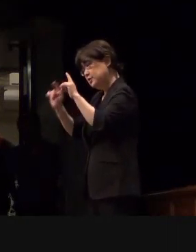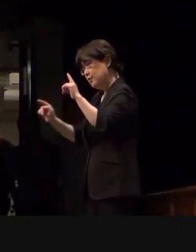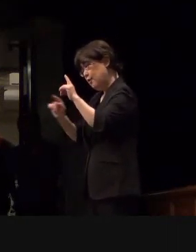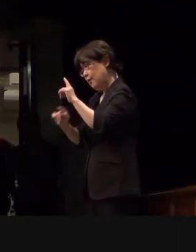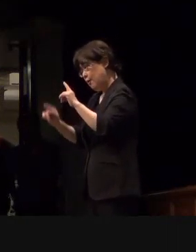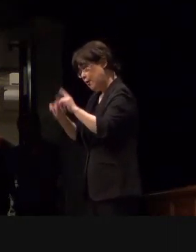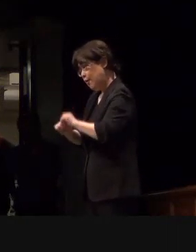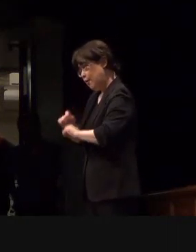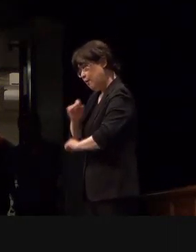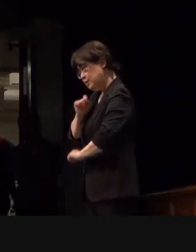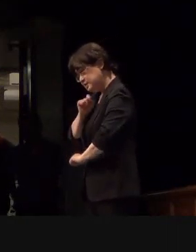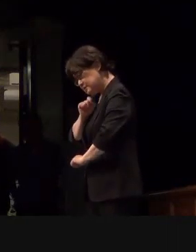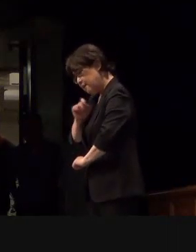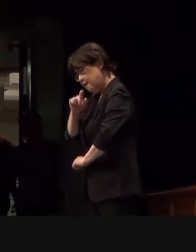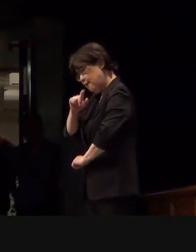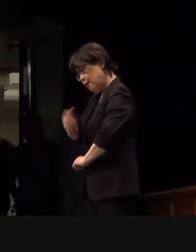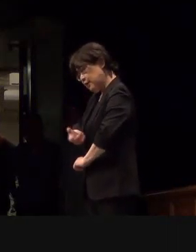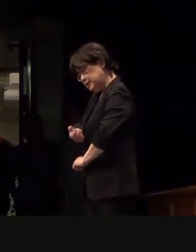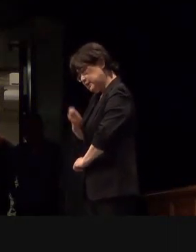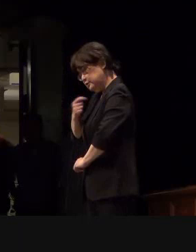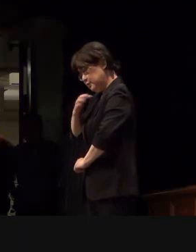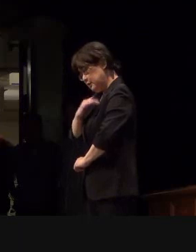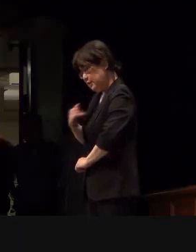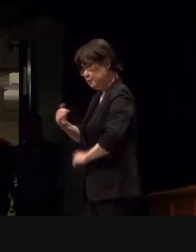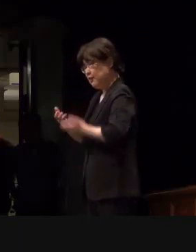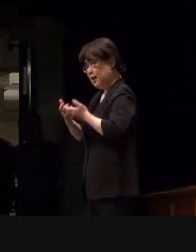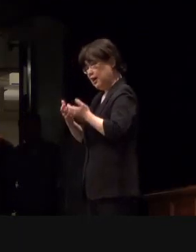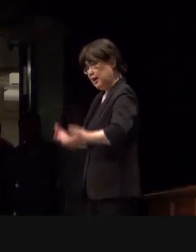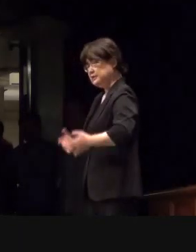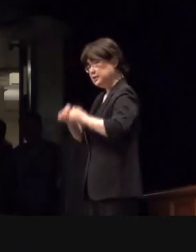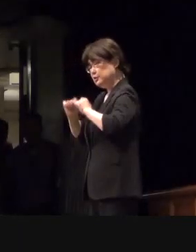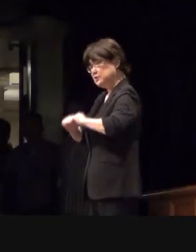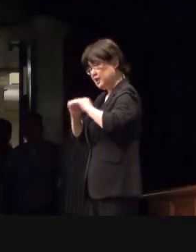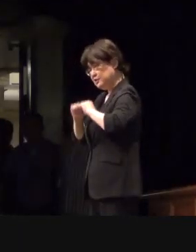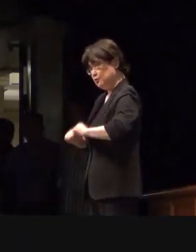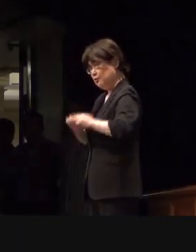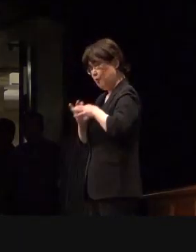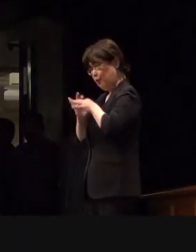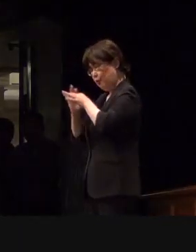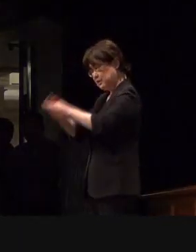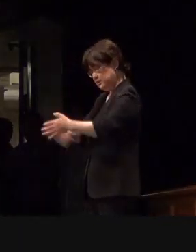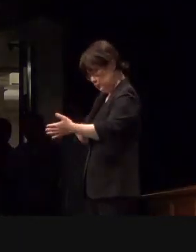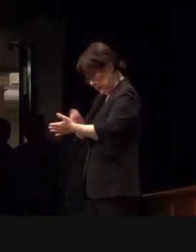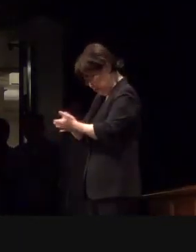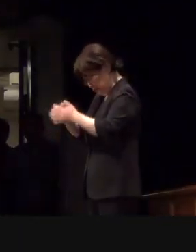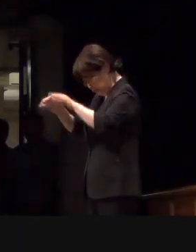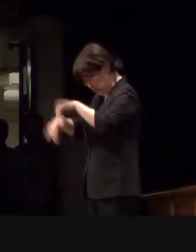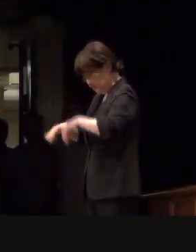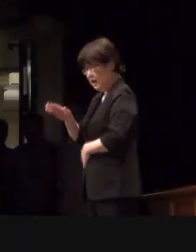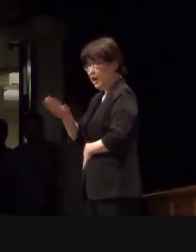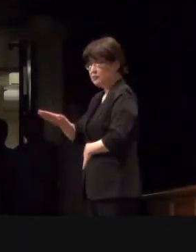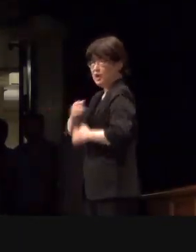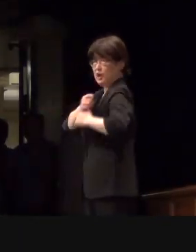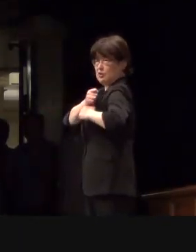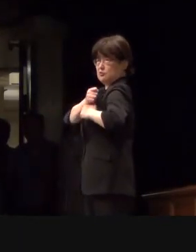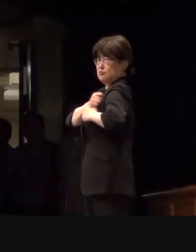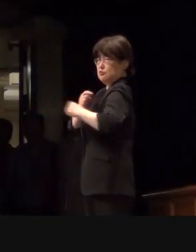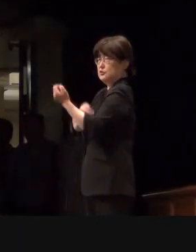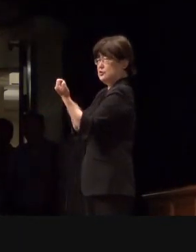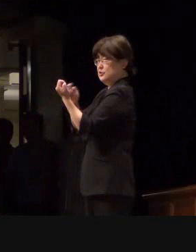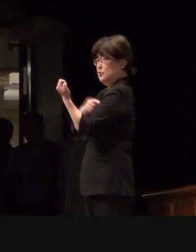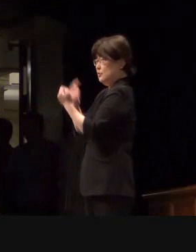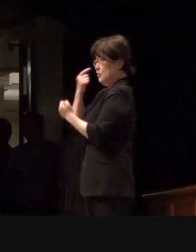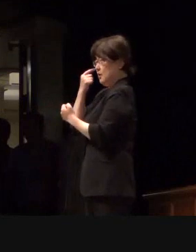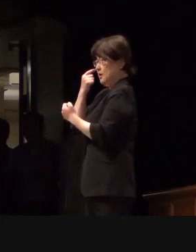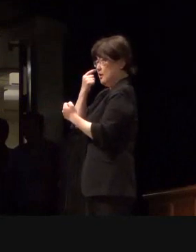、我らの安全と生存を保持しようと決意したというのです。軍事力によって我らの